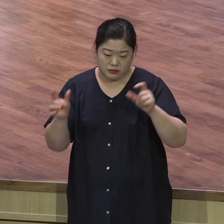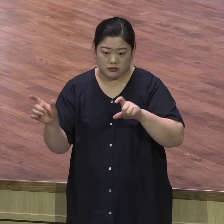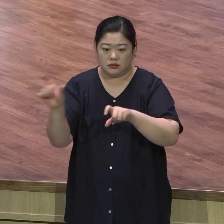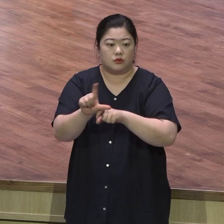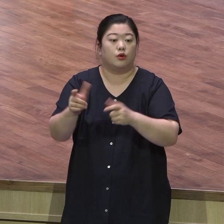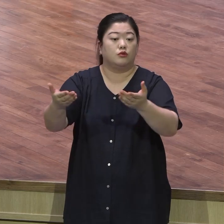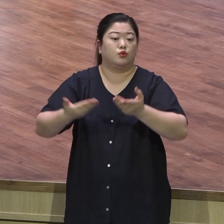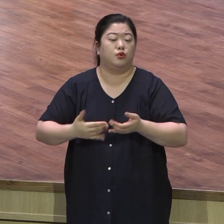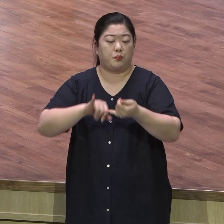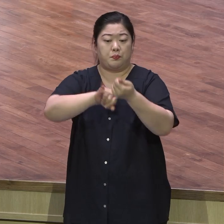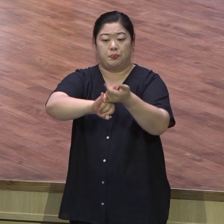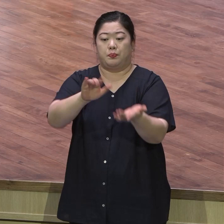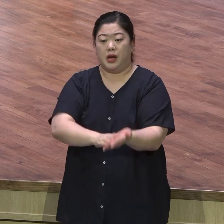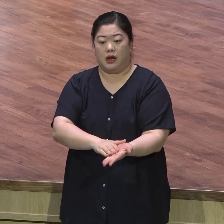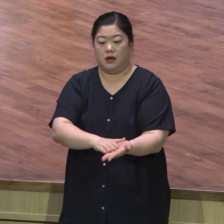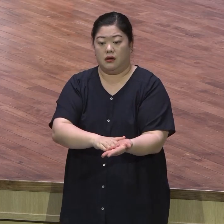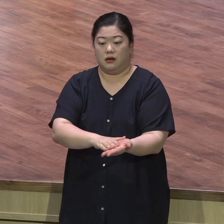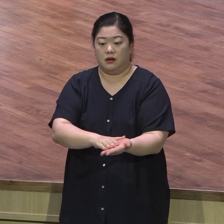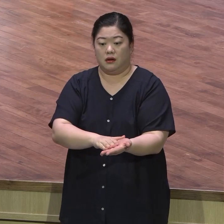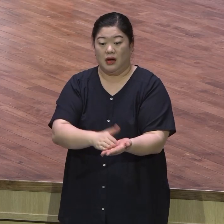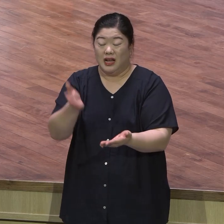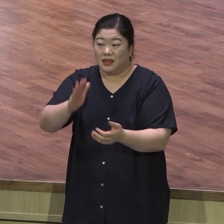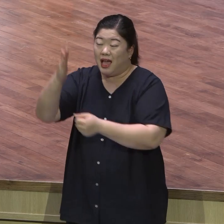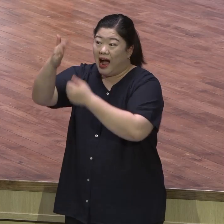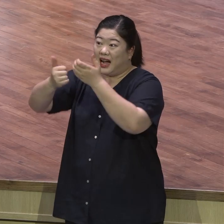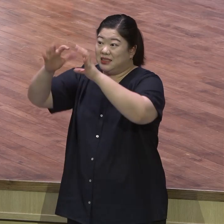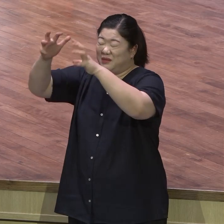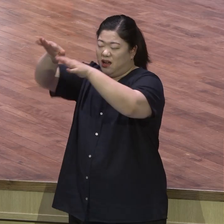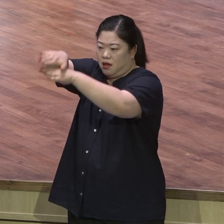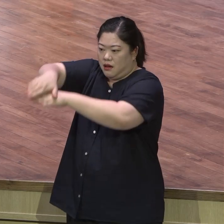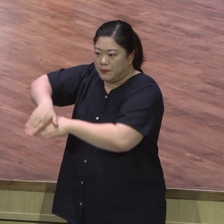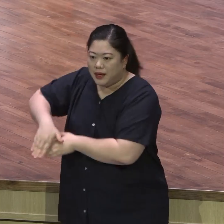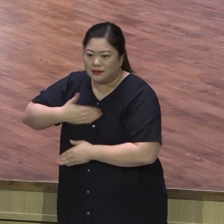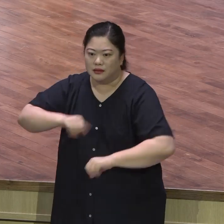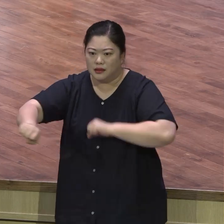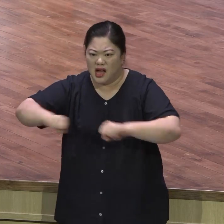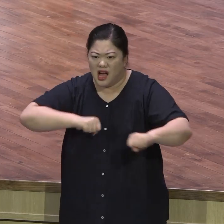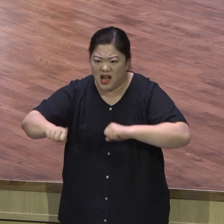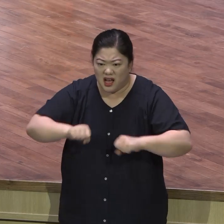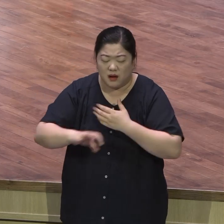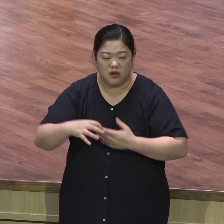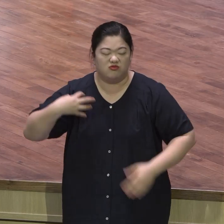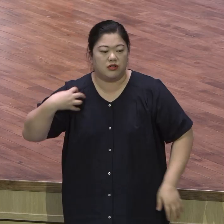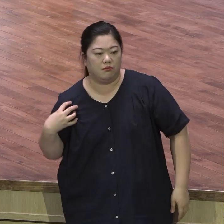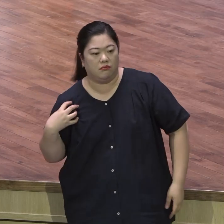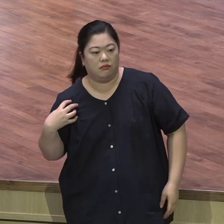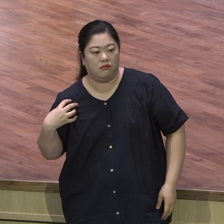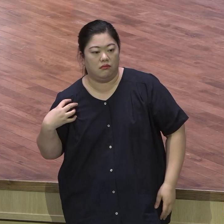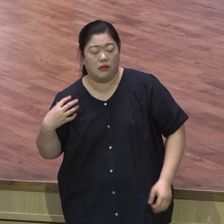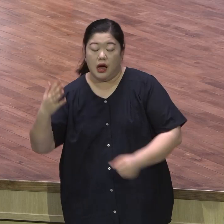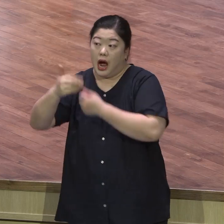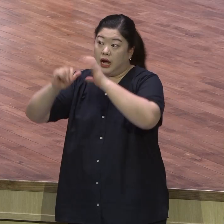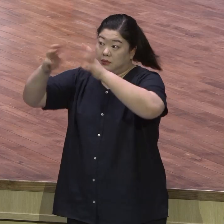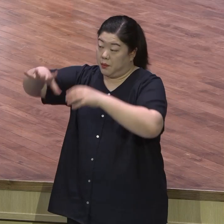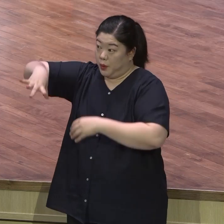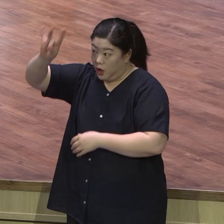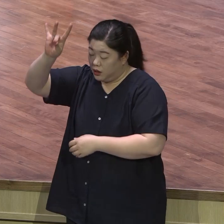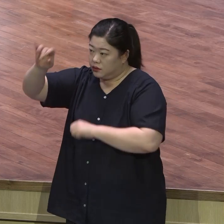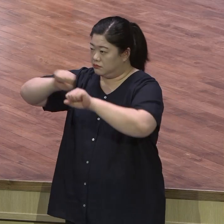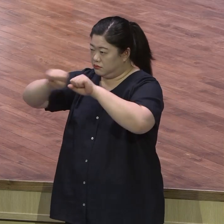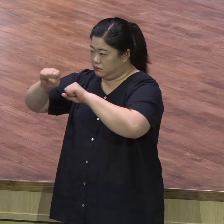더하여 주시리라. 너가 하나님의 나라를 위해서 헌신을 하면 내가 더하여